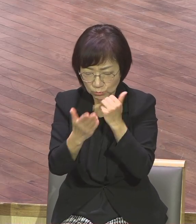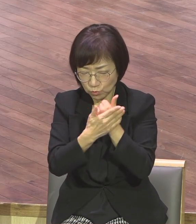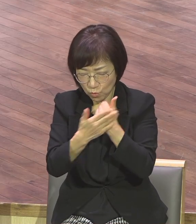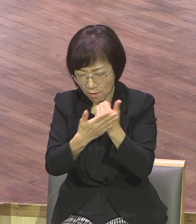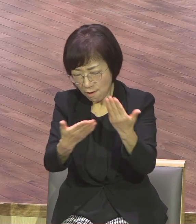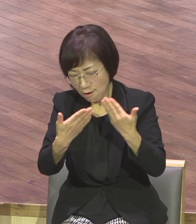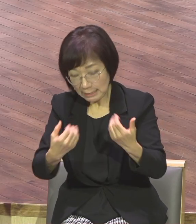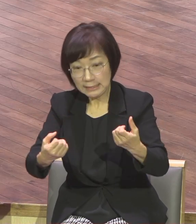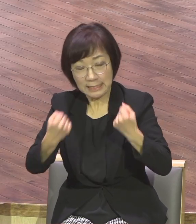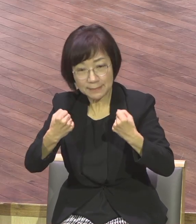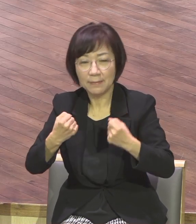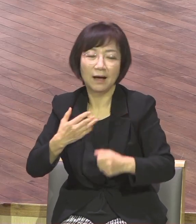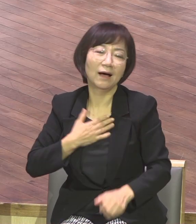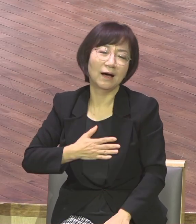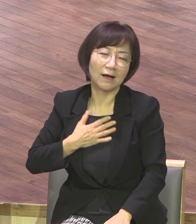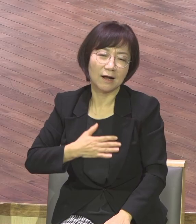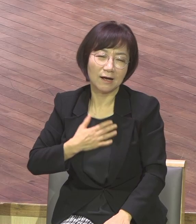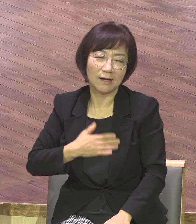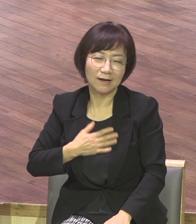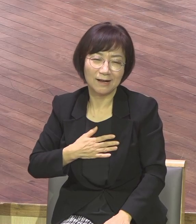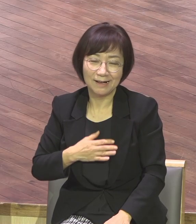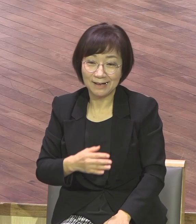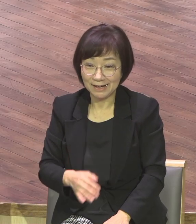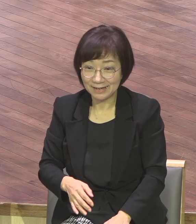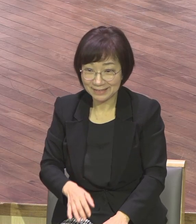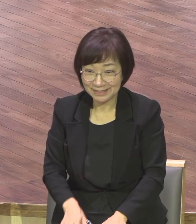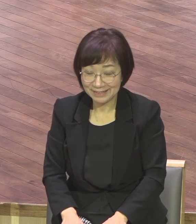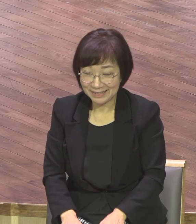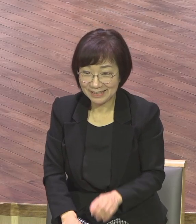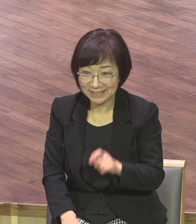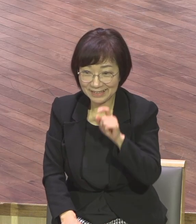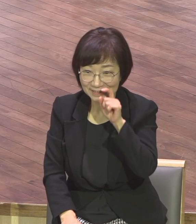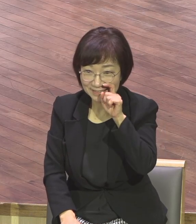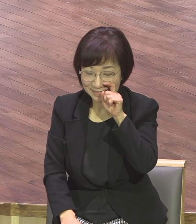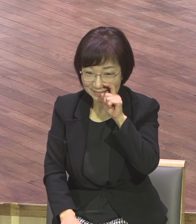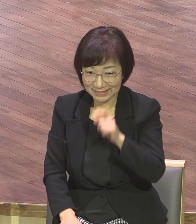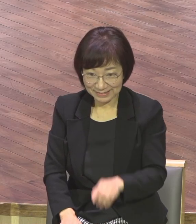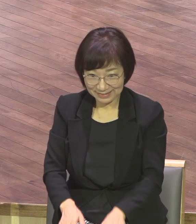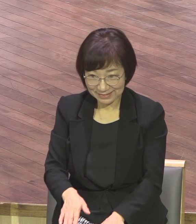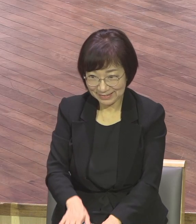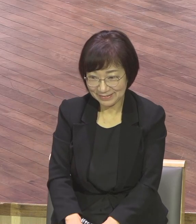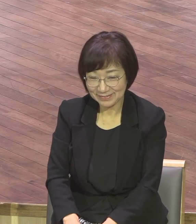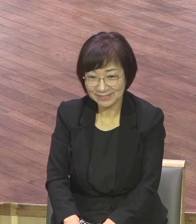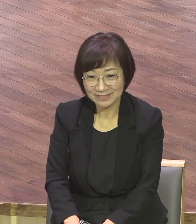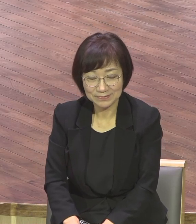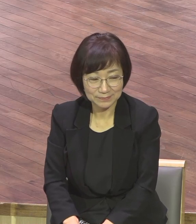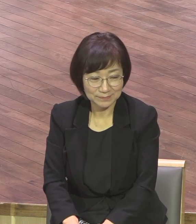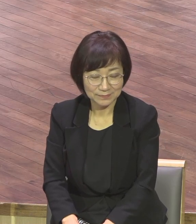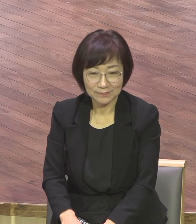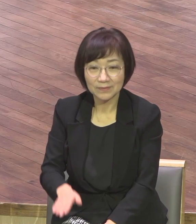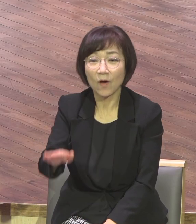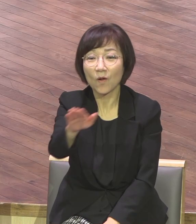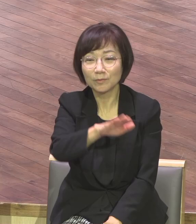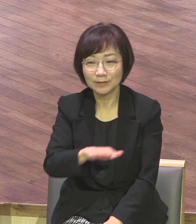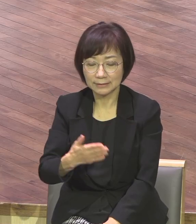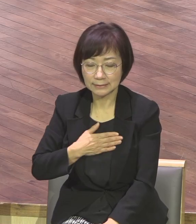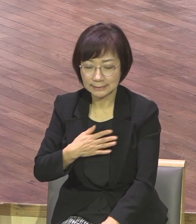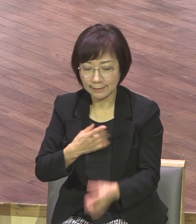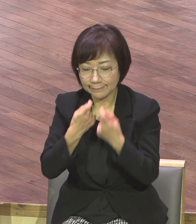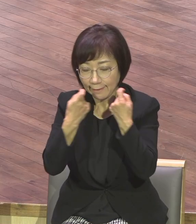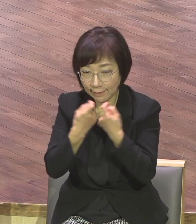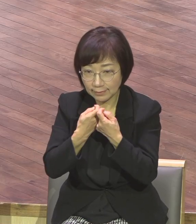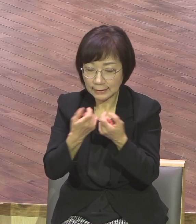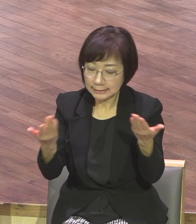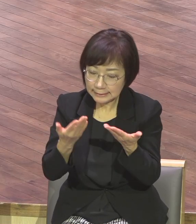능력. 여러분 사업을 위해서 기도해달라고 헌금한 적 있어요? 부탁한 적 있냐고요? 없잖아요. 거의 몰라요.